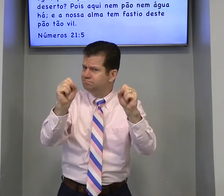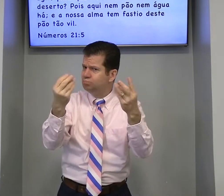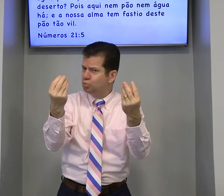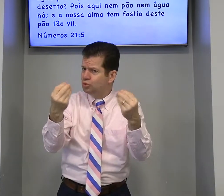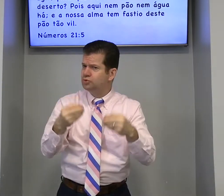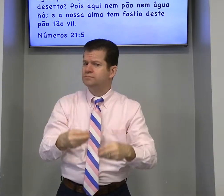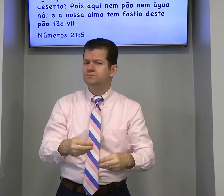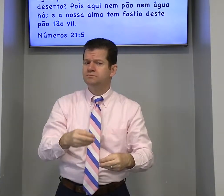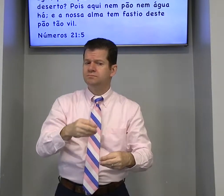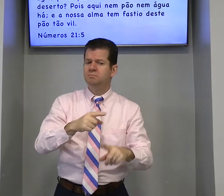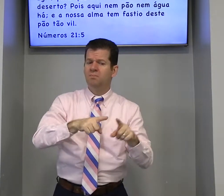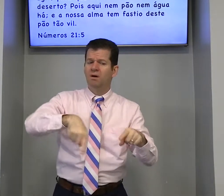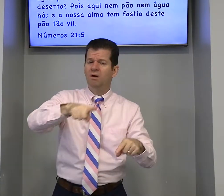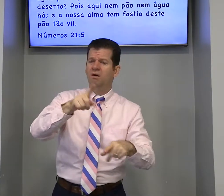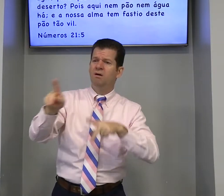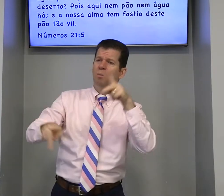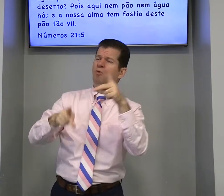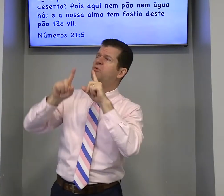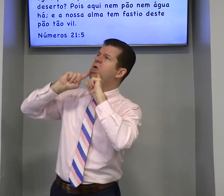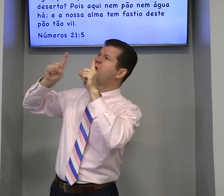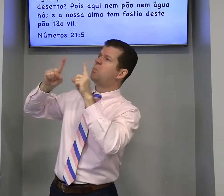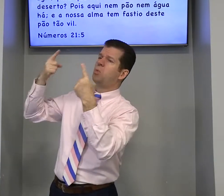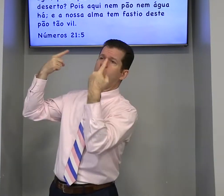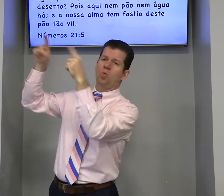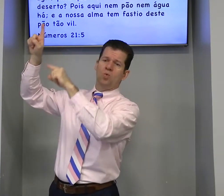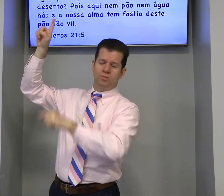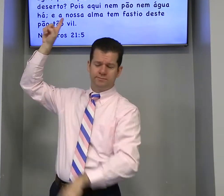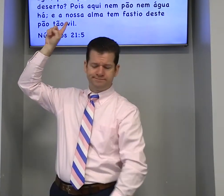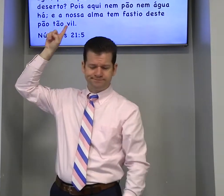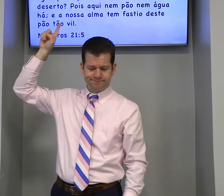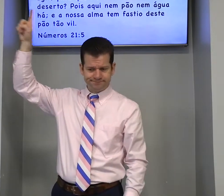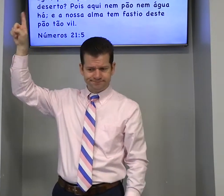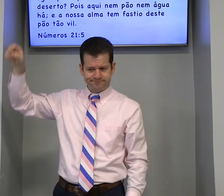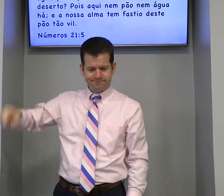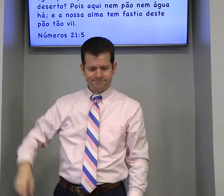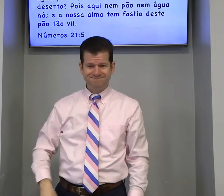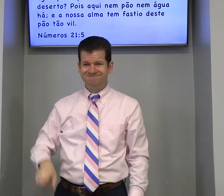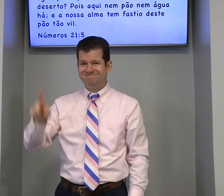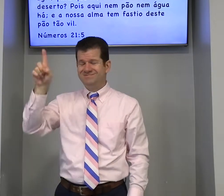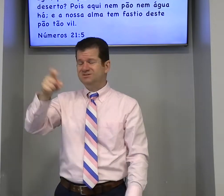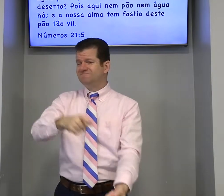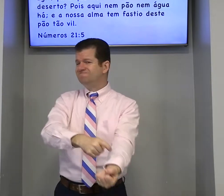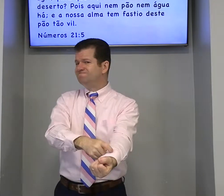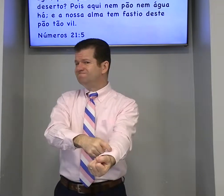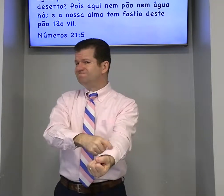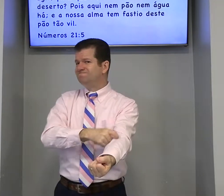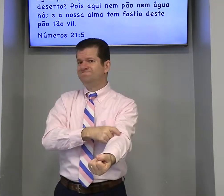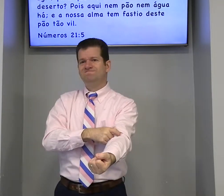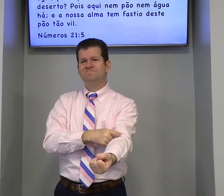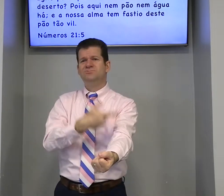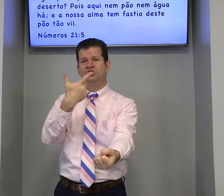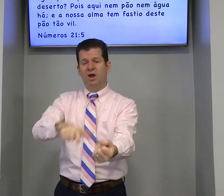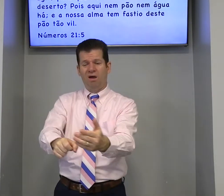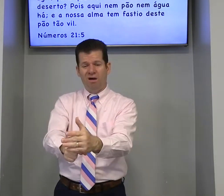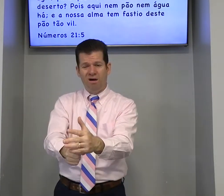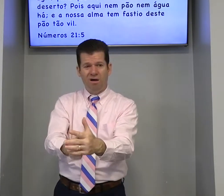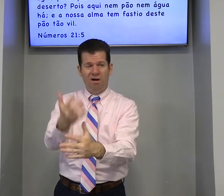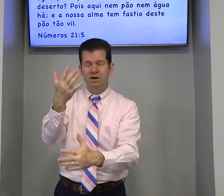Deus cuidou muito, mas esse povo reclamava contra Deus. E a ira de